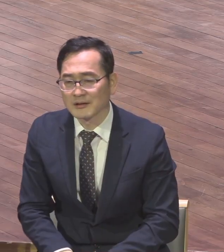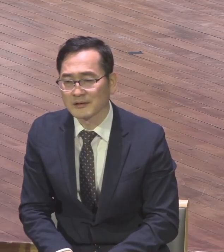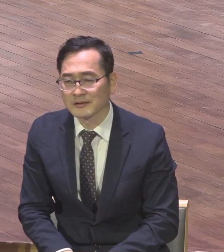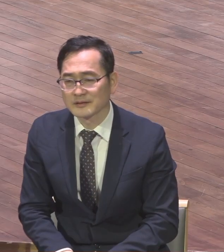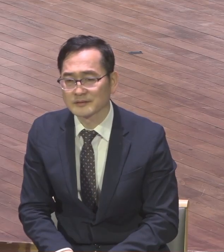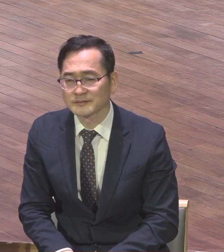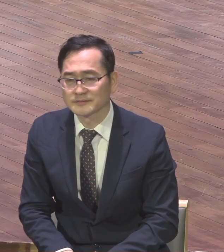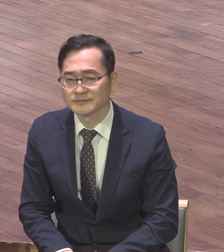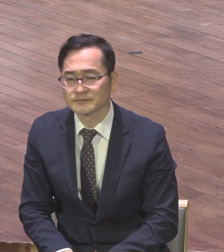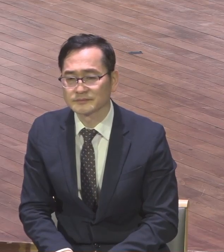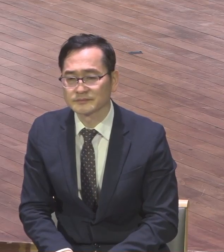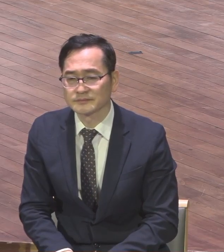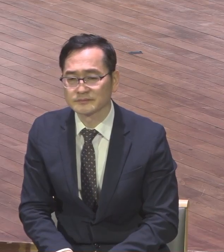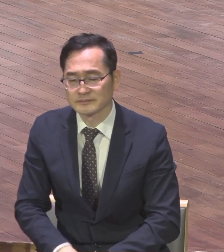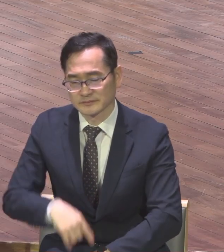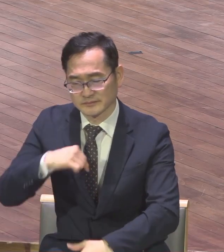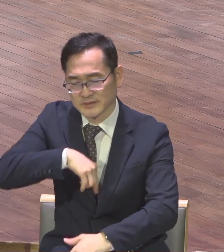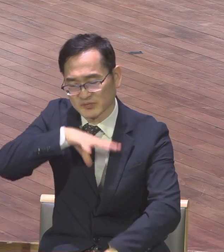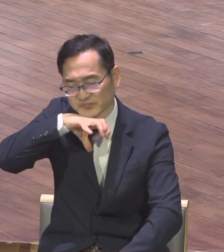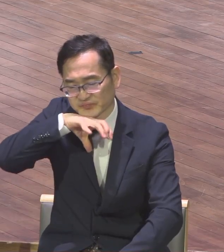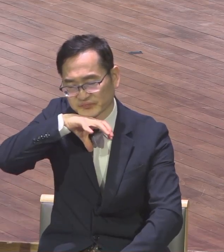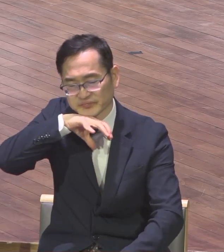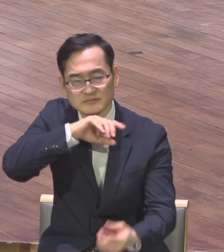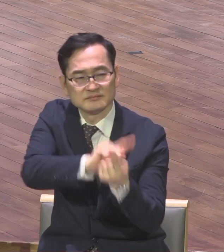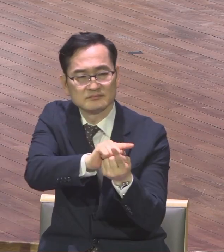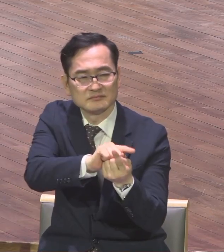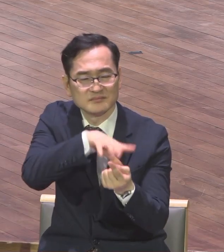만나든지 원망, 불평.